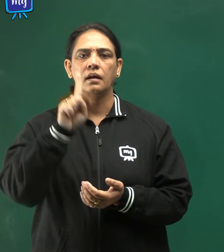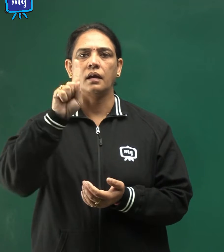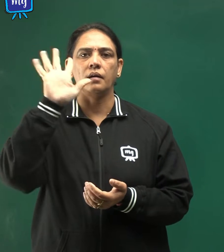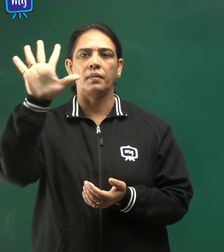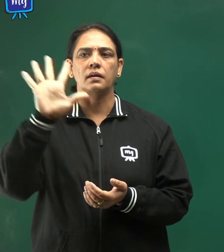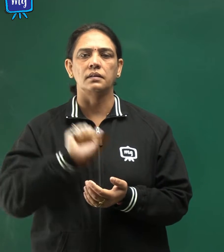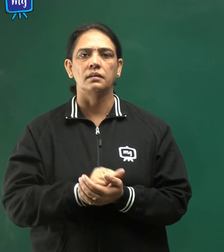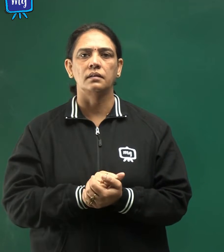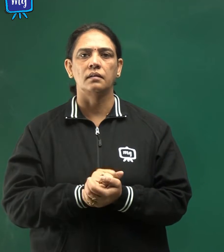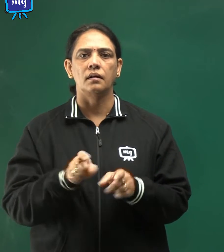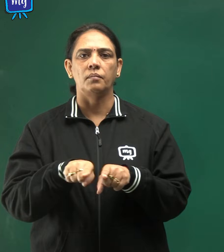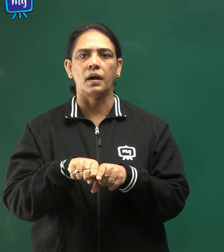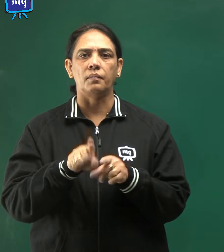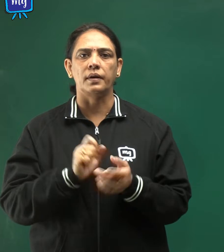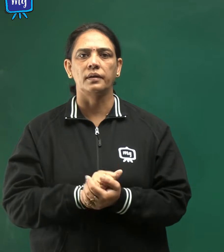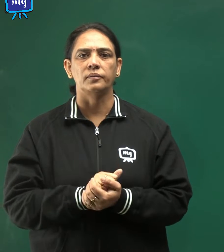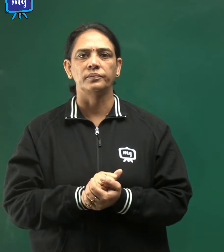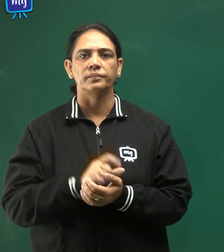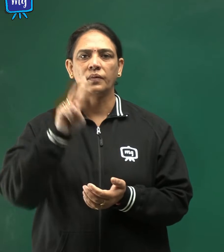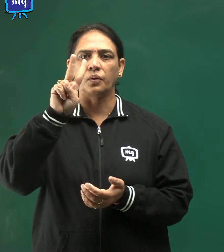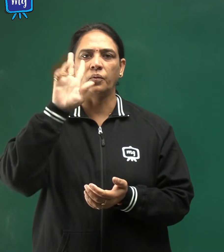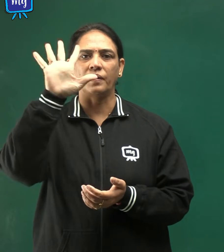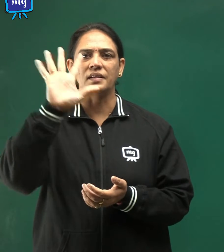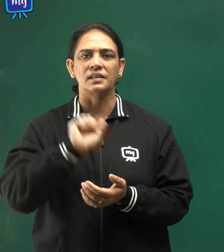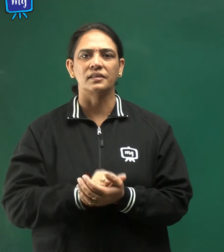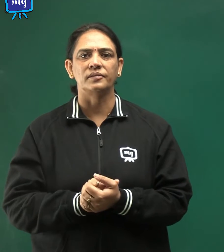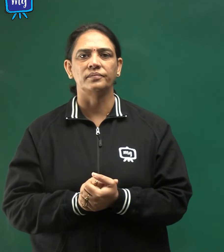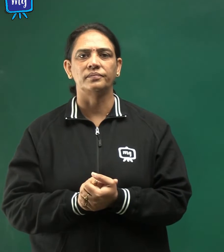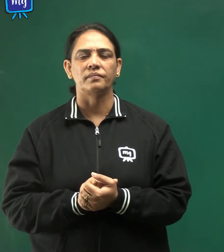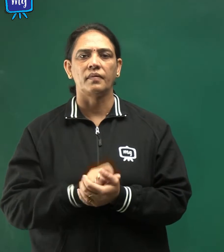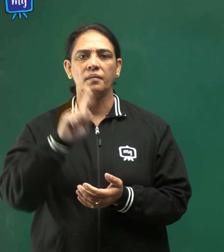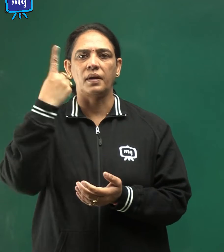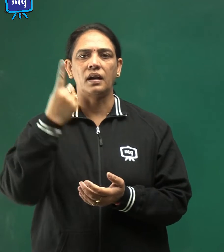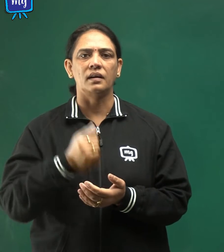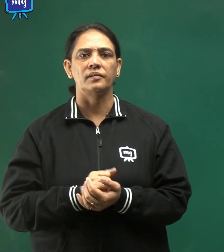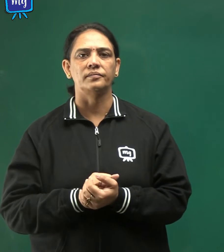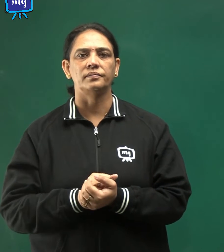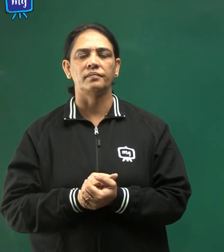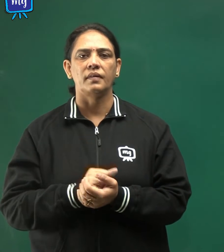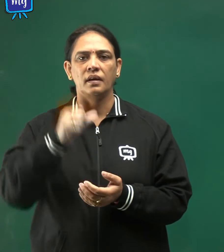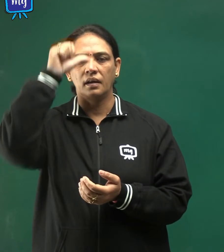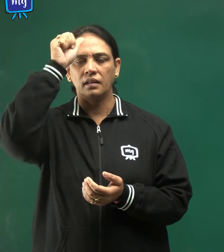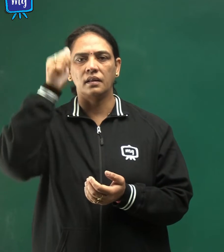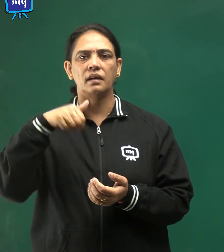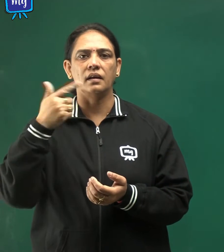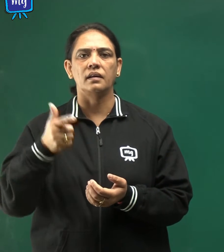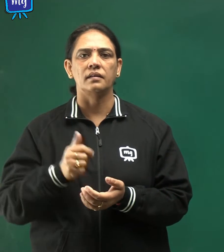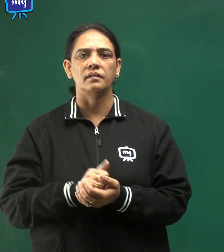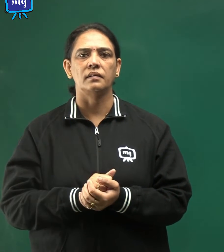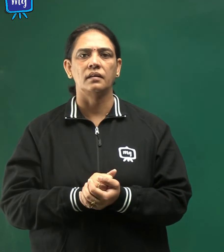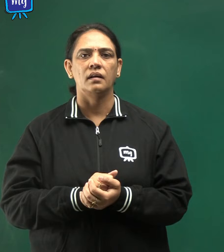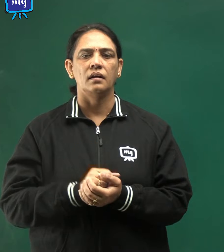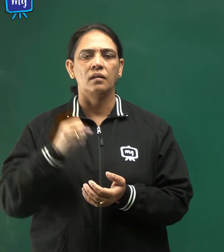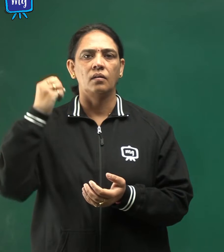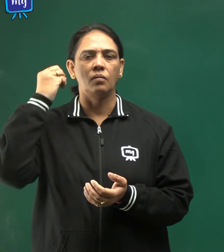15 बराबर 25। पहला, हिंदी की